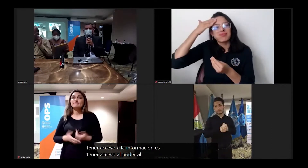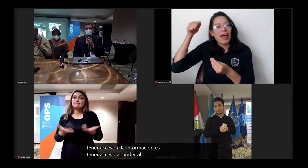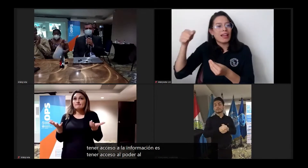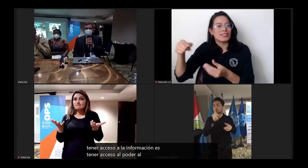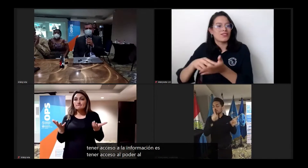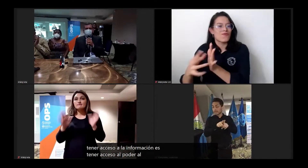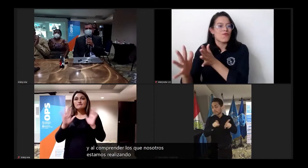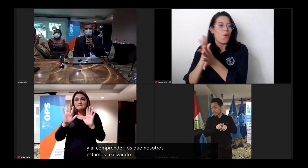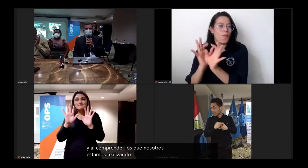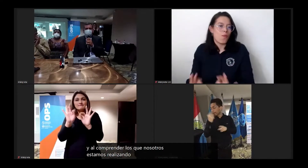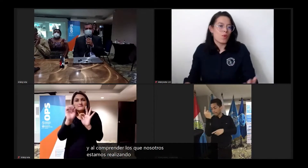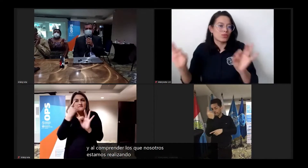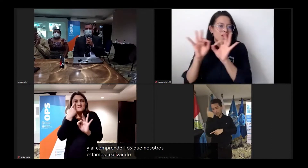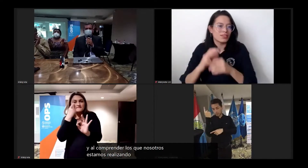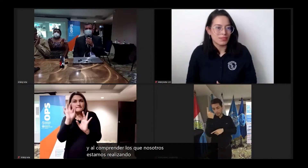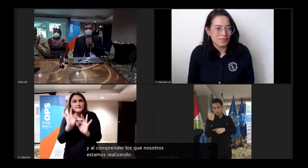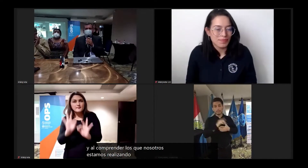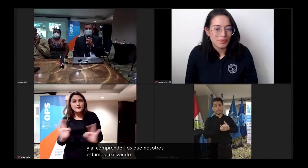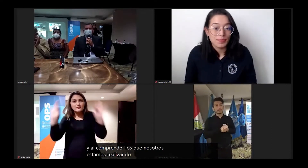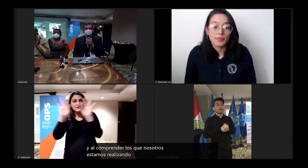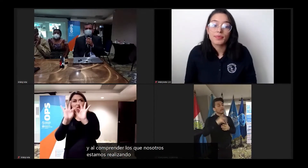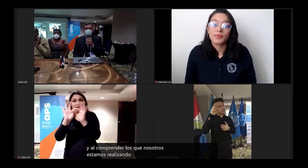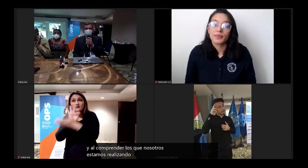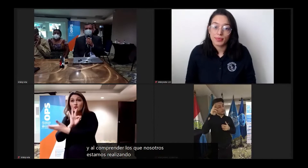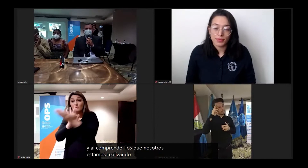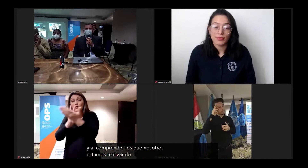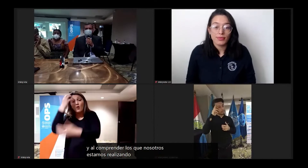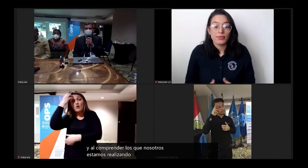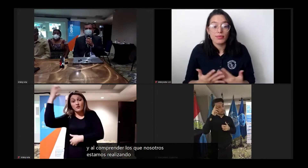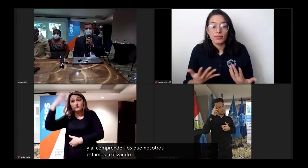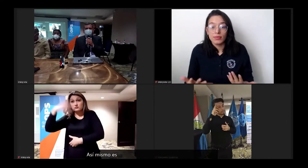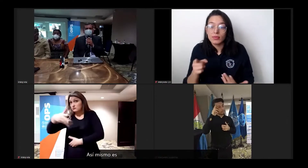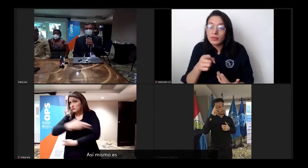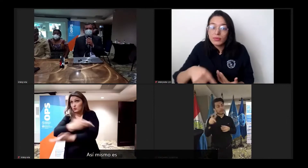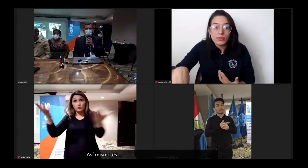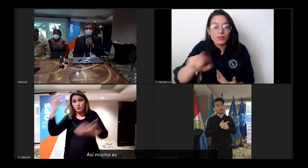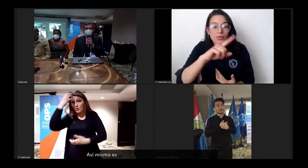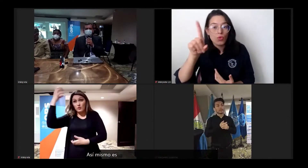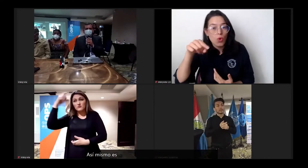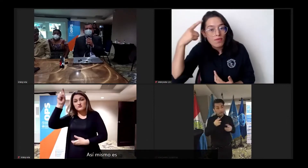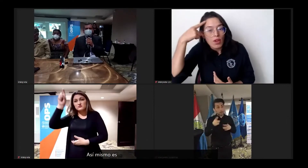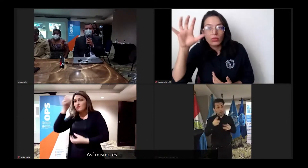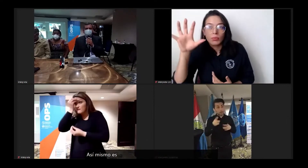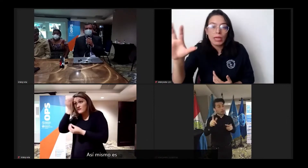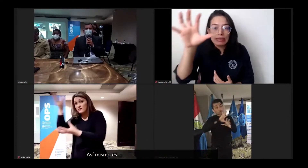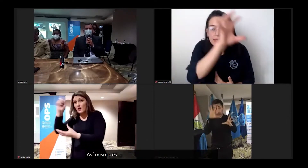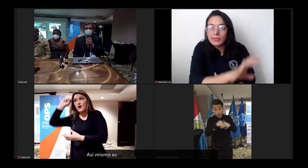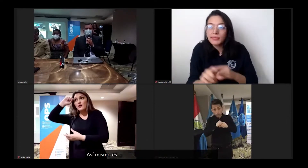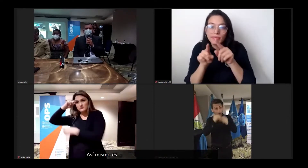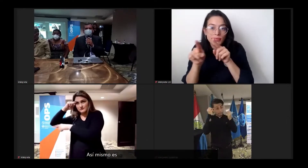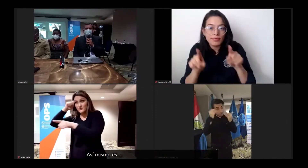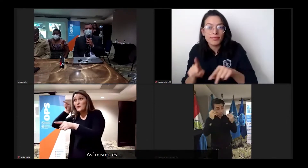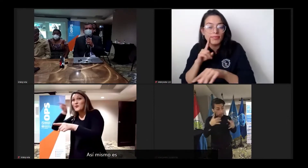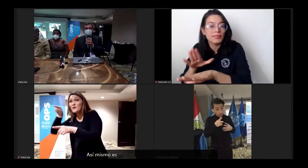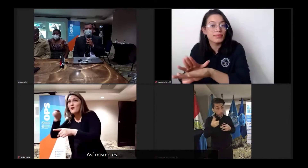Asimismo, es importante recordarle a los estados que toda información que publiquen